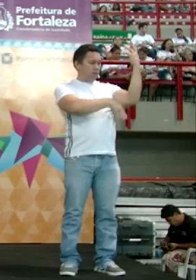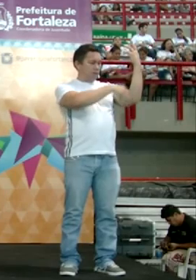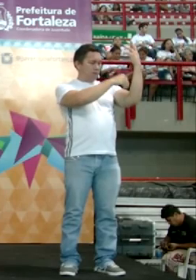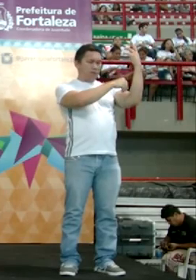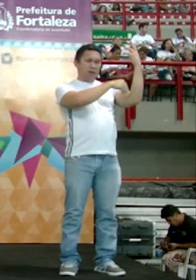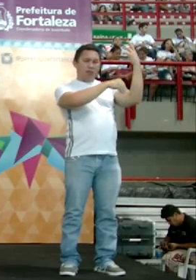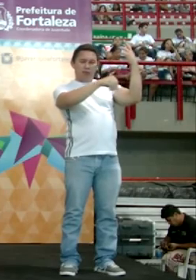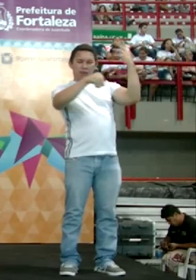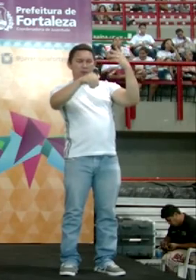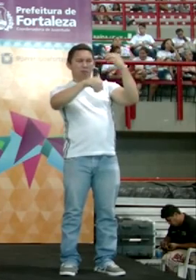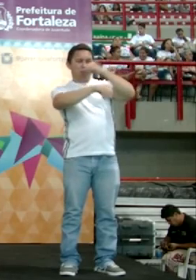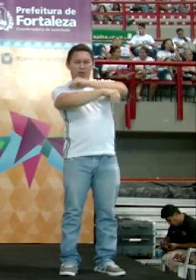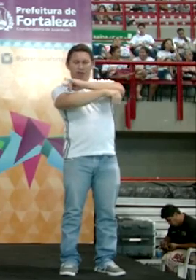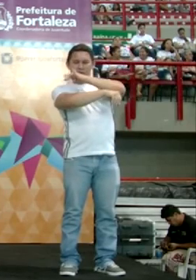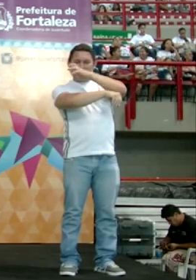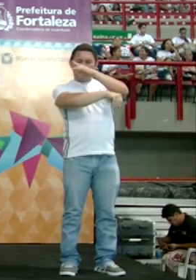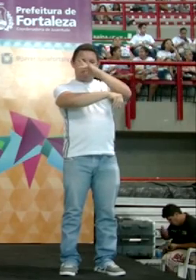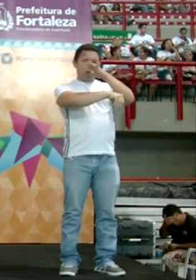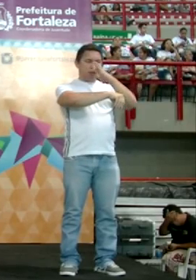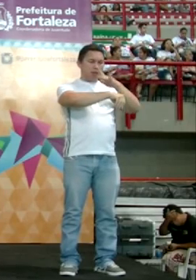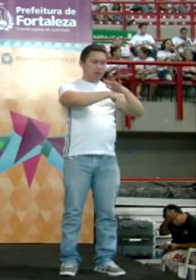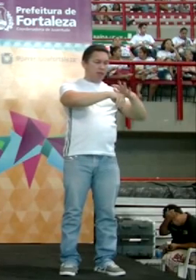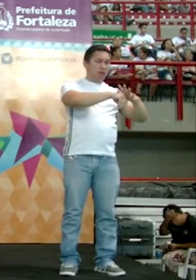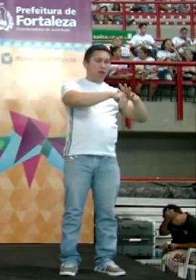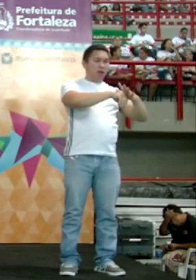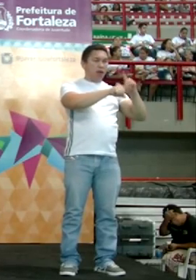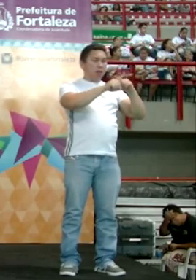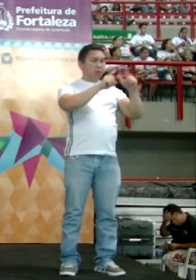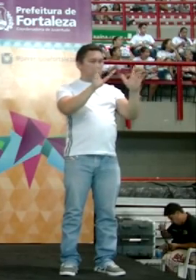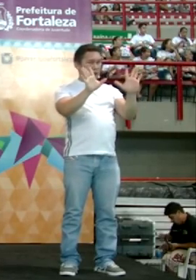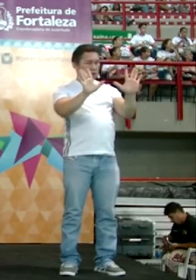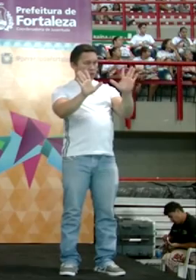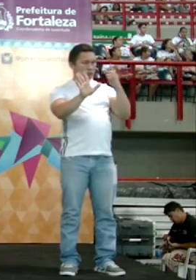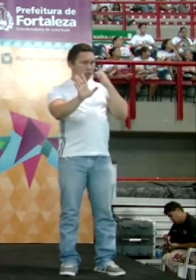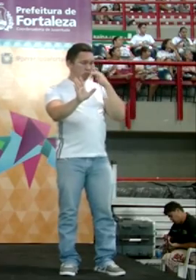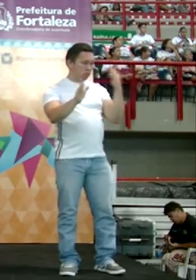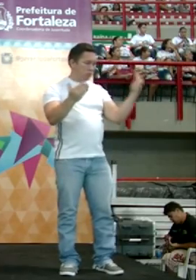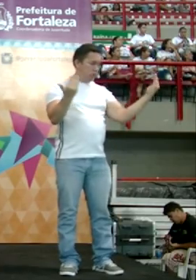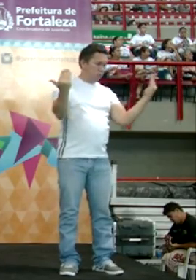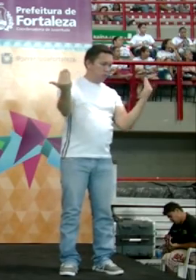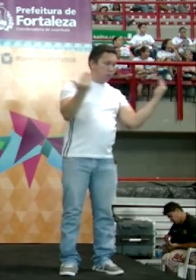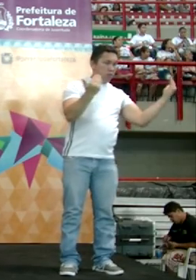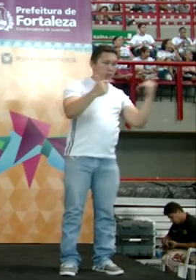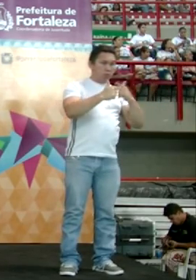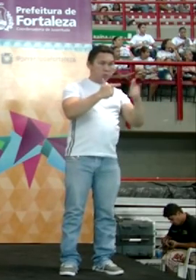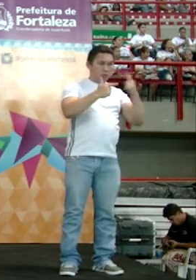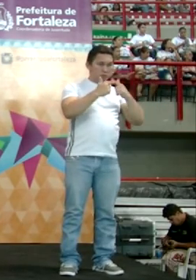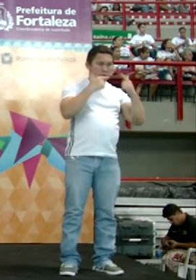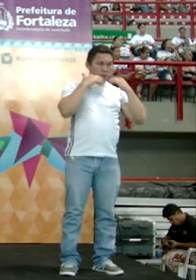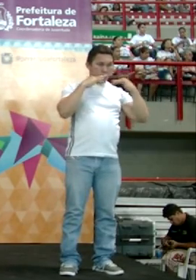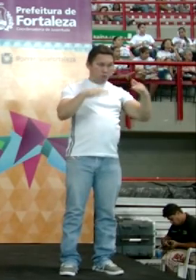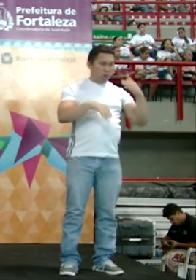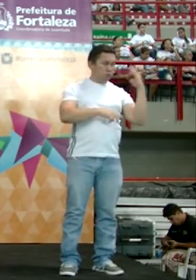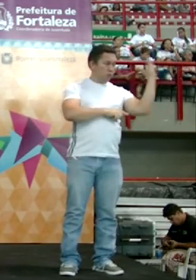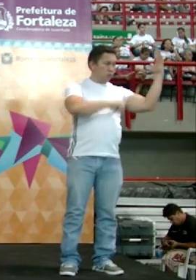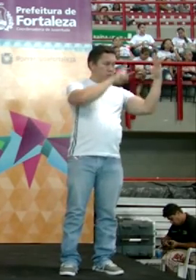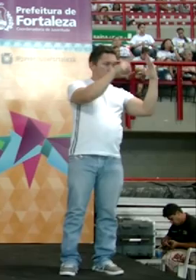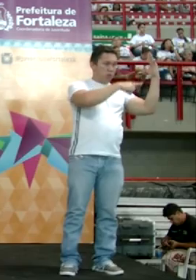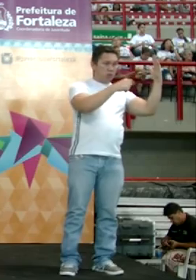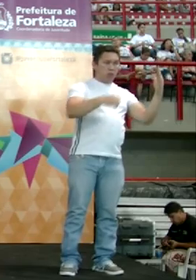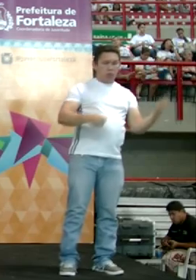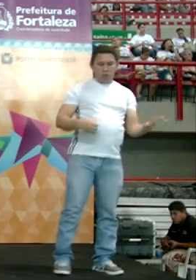interferência ambiental ali. Gente, mas se você comparar, né? Os problemas ambientais da energia eólica com